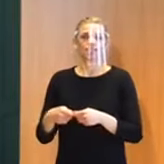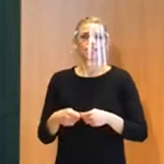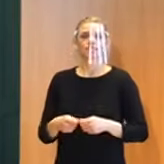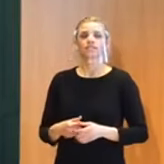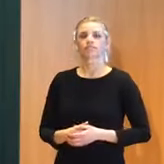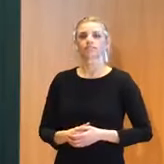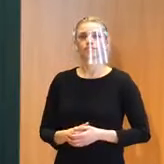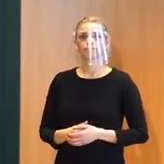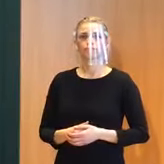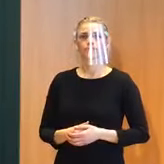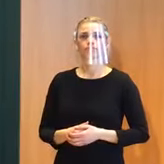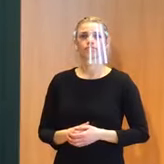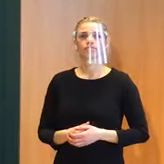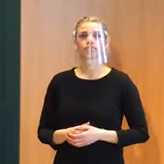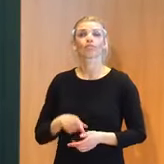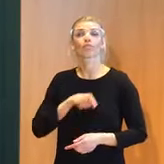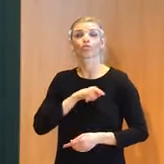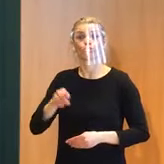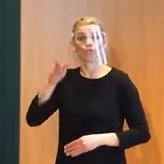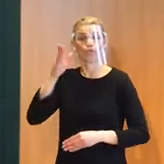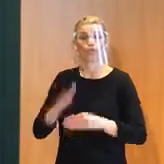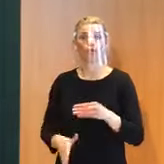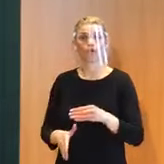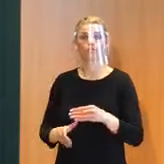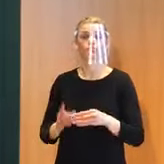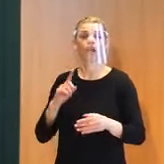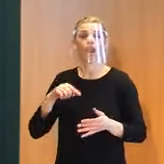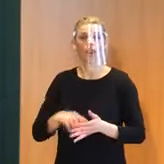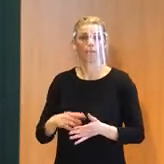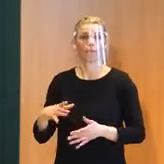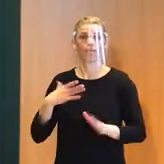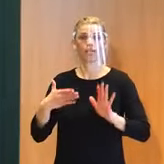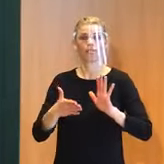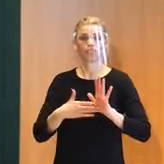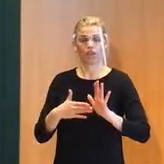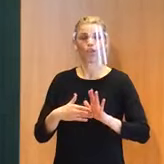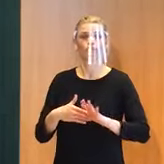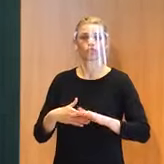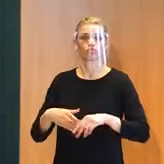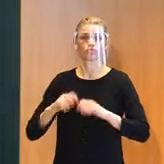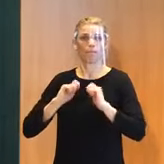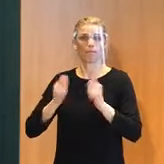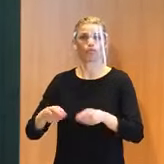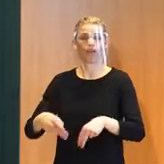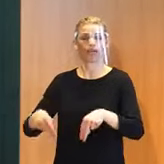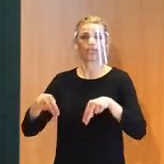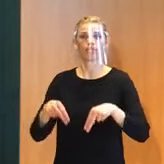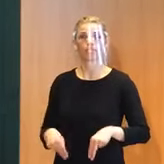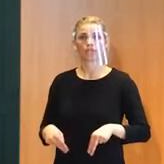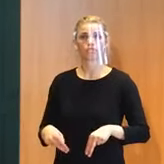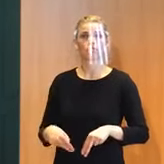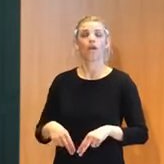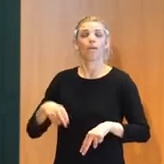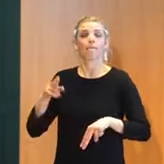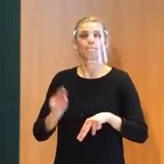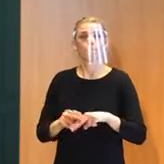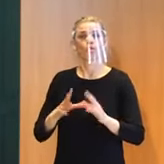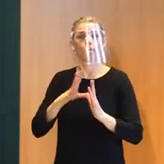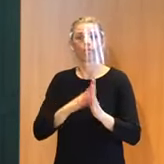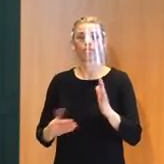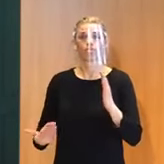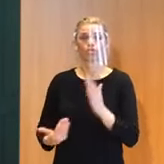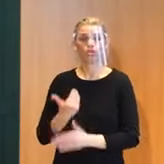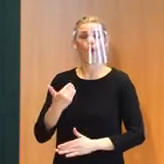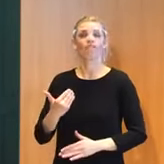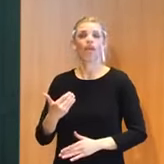v koaličnej rade. A to dovtedy, dokedy Igor Matovič nepodá demisiu a nezačneme nové, solidné,